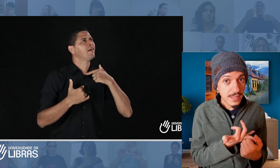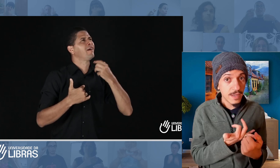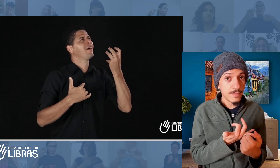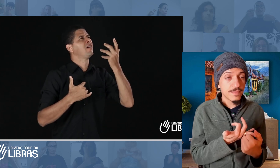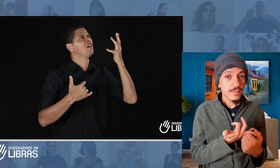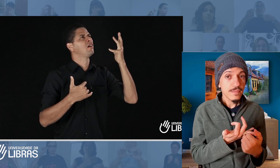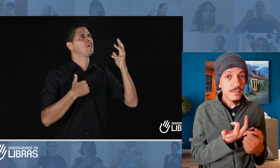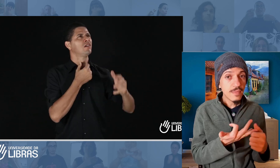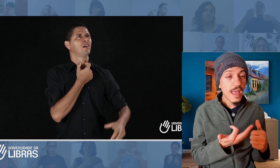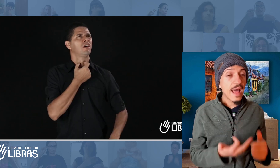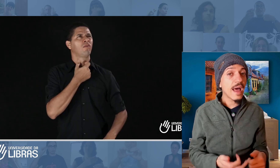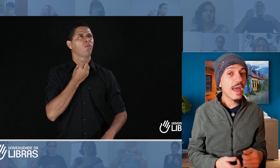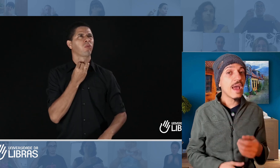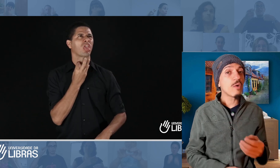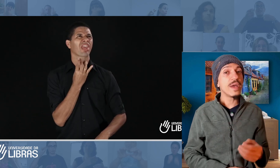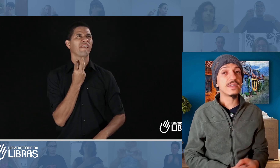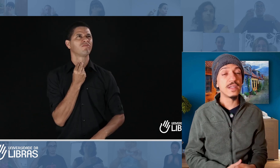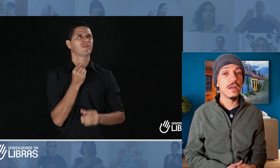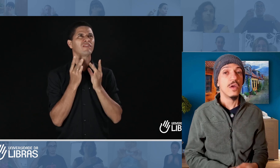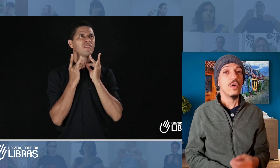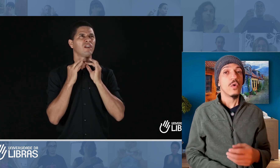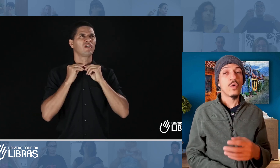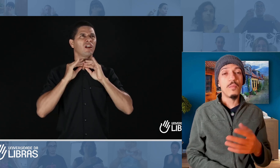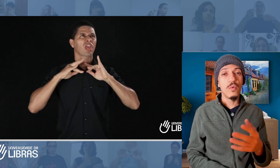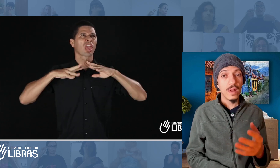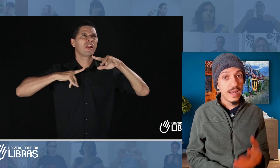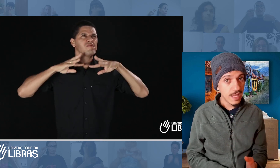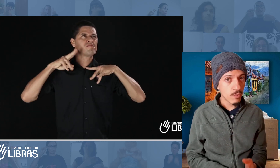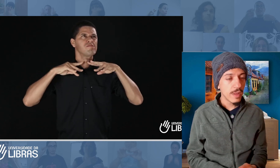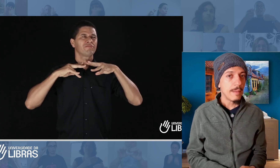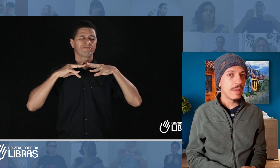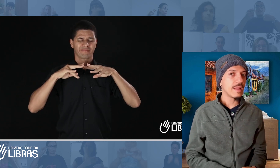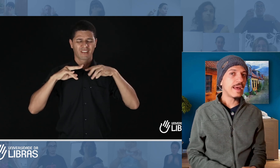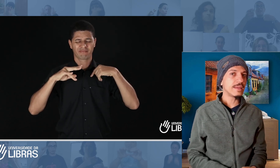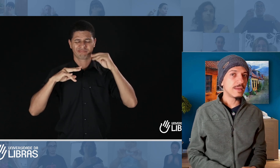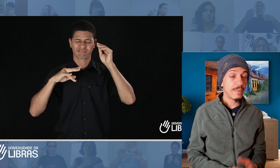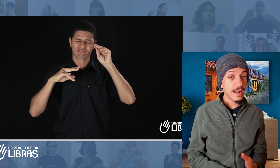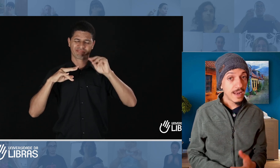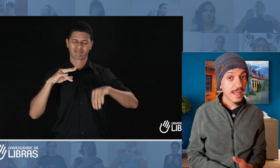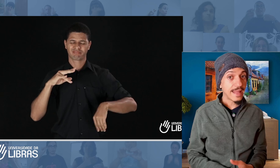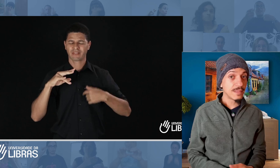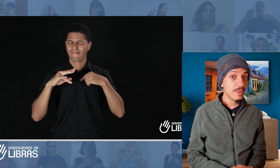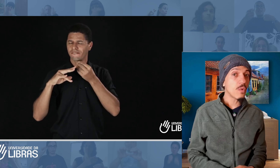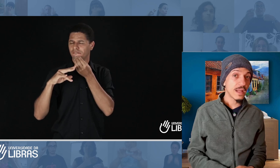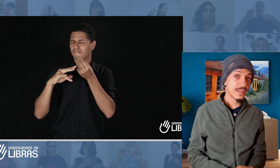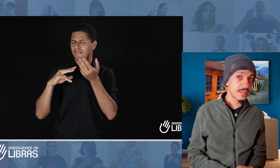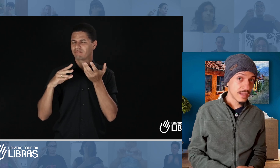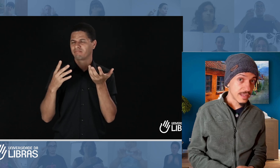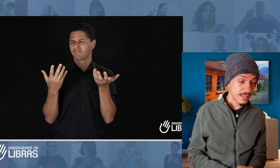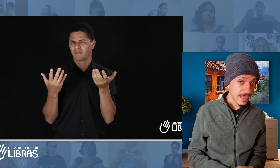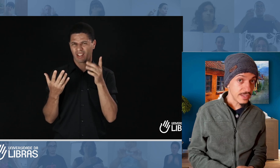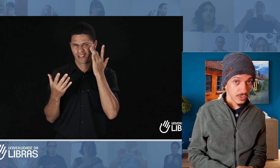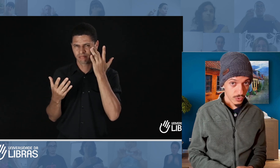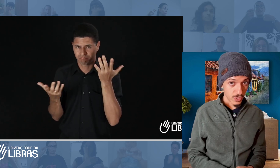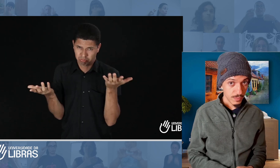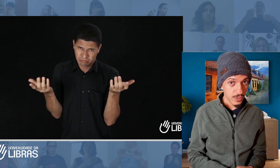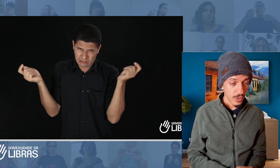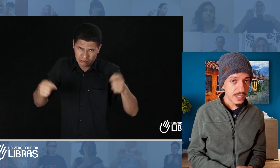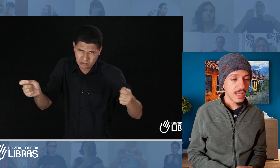Brasil, ela é reconhecida como língua pela Lei 10.436, de 2002, e